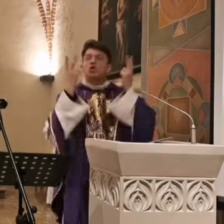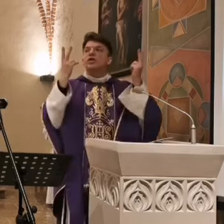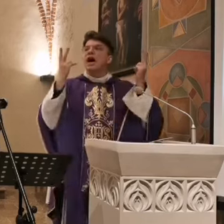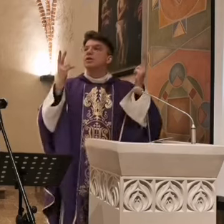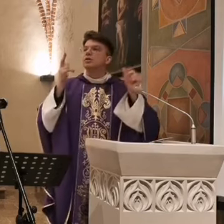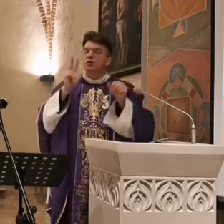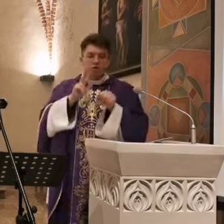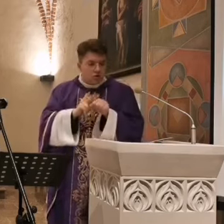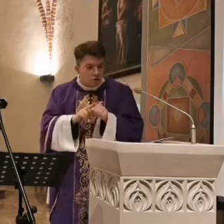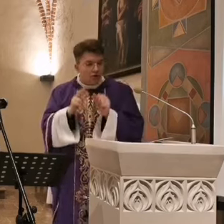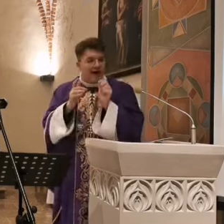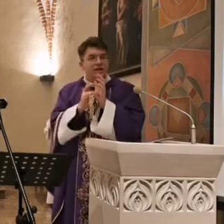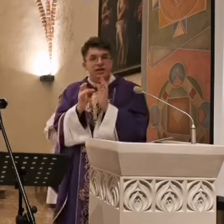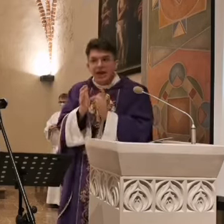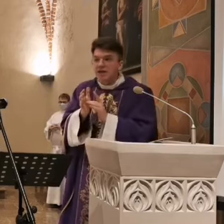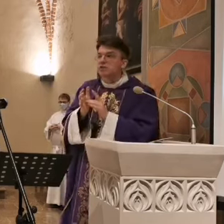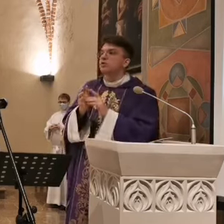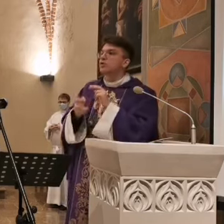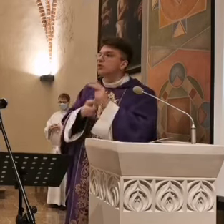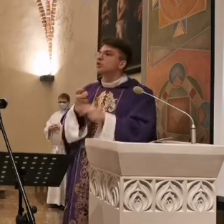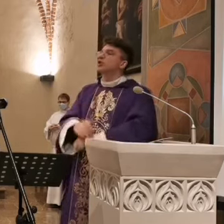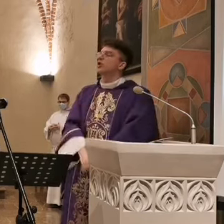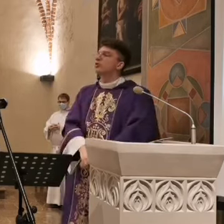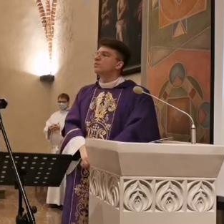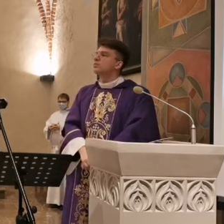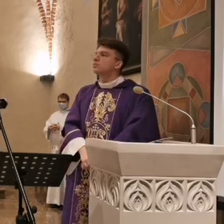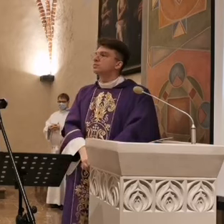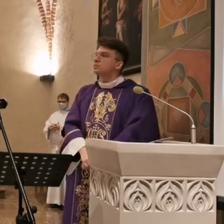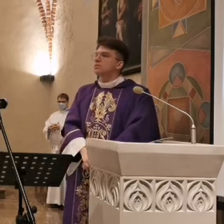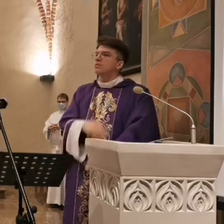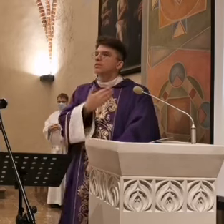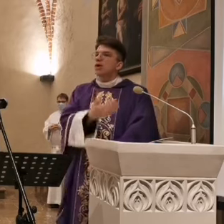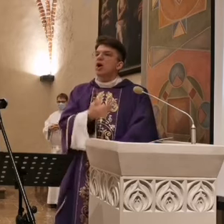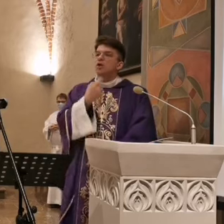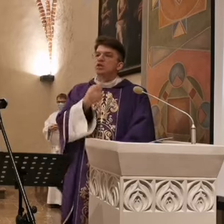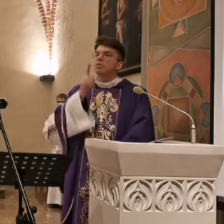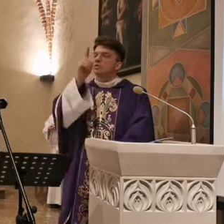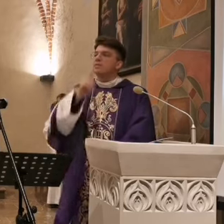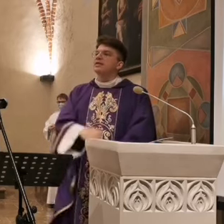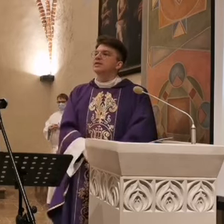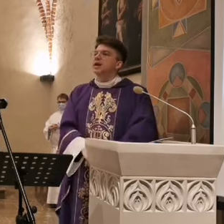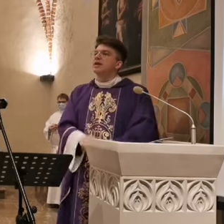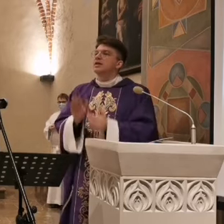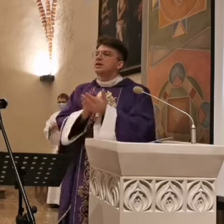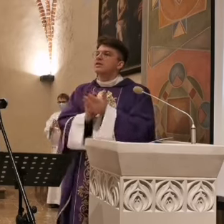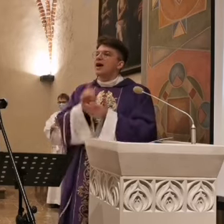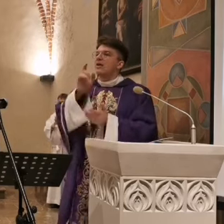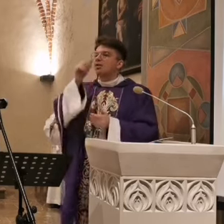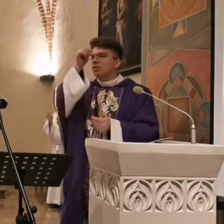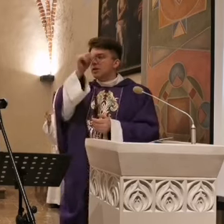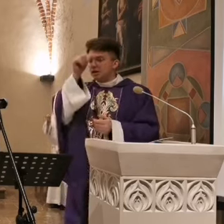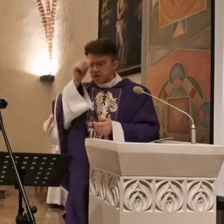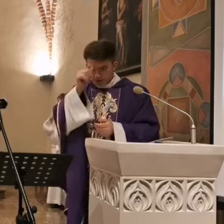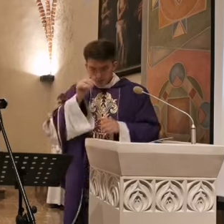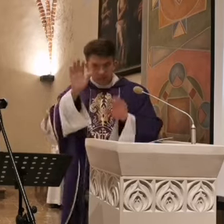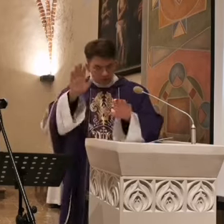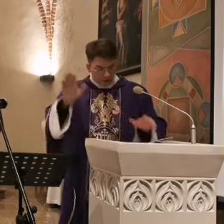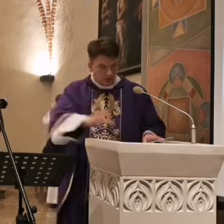widzieli cuda, które Jezus uczynił. Oto słowo Pańskie. Chwała